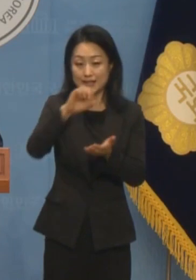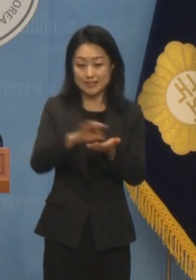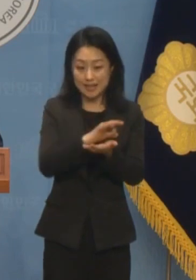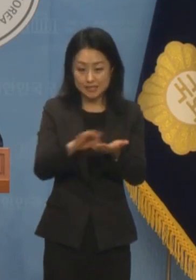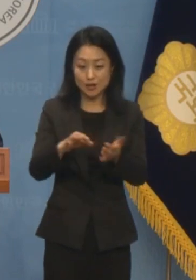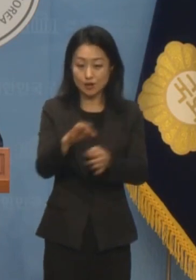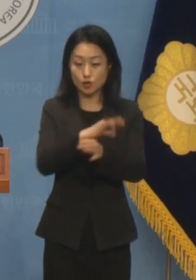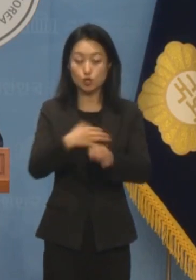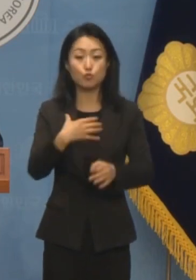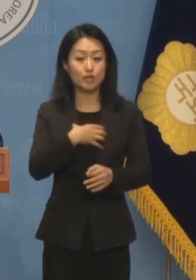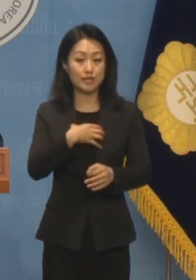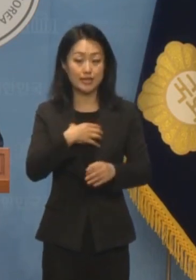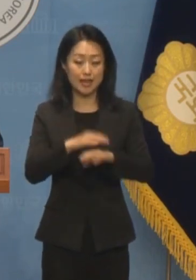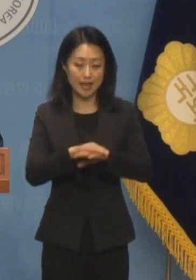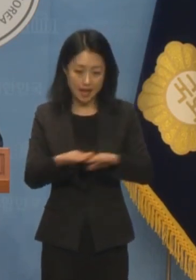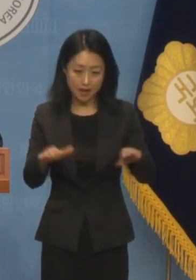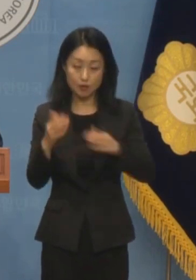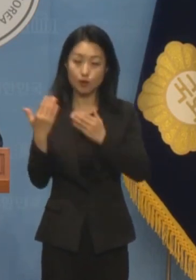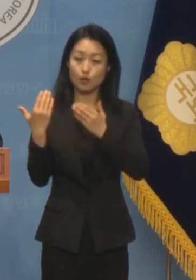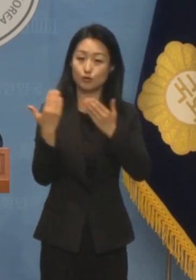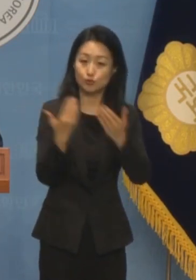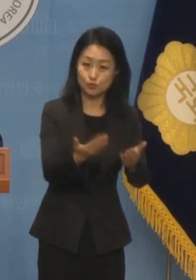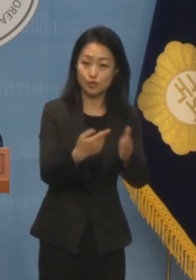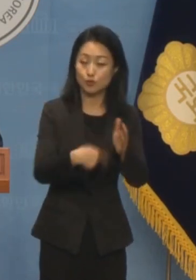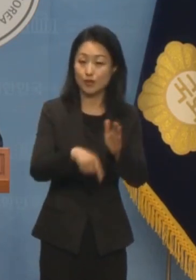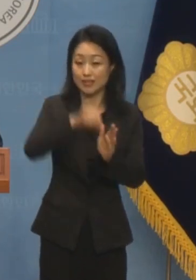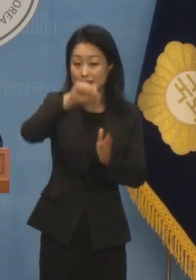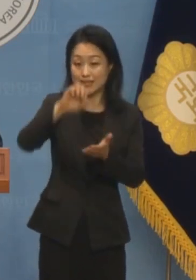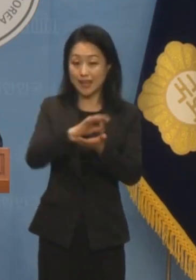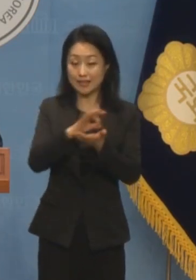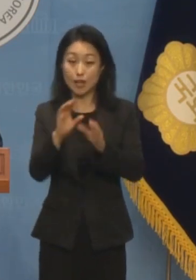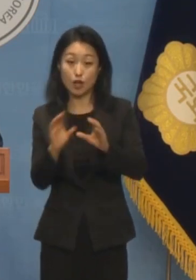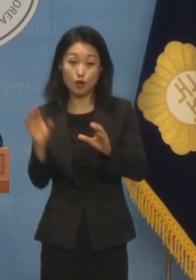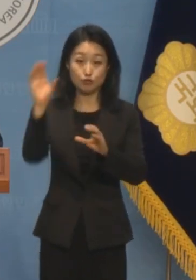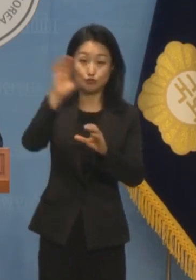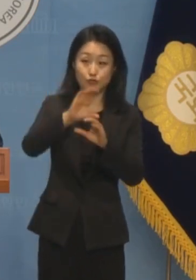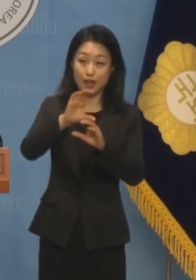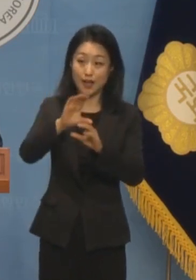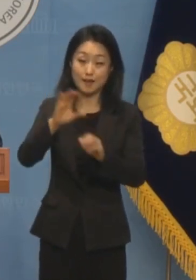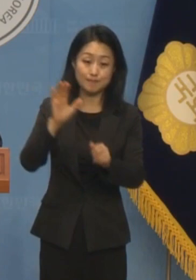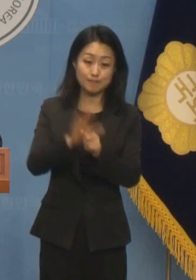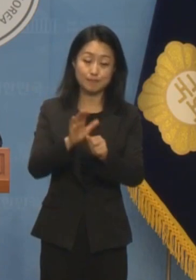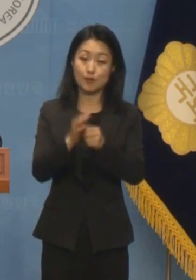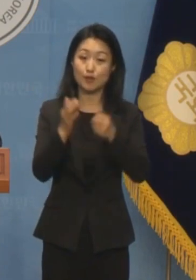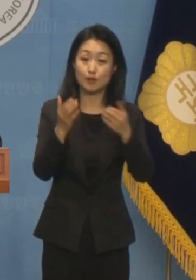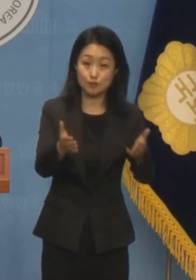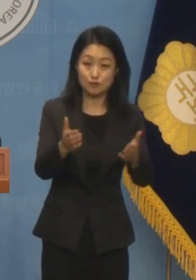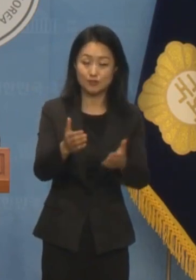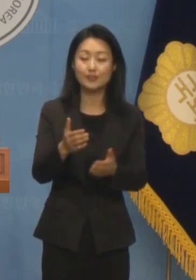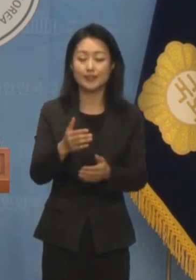경제 위기를 극복하는 데 재정이 적극적인 역할을 할 수 있도록 하고 있습니다.